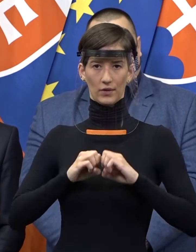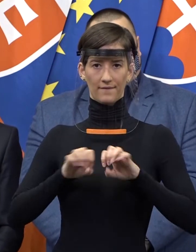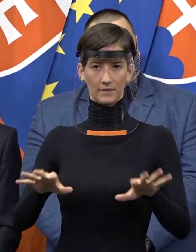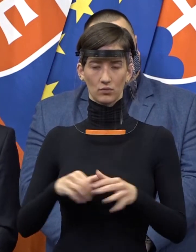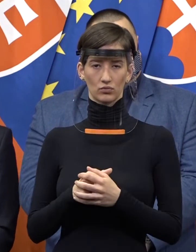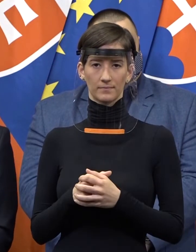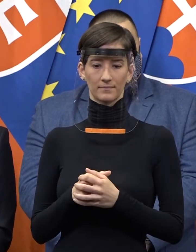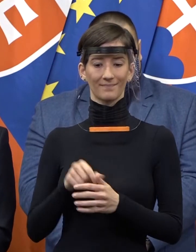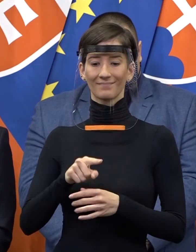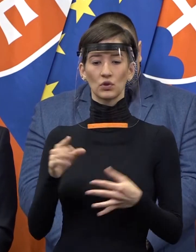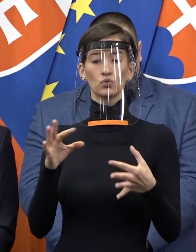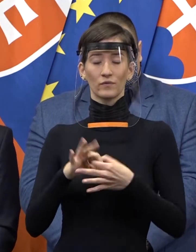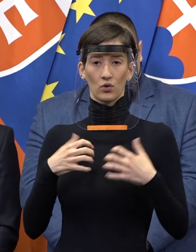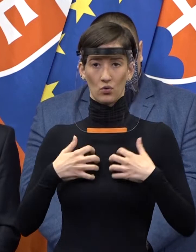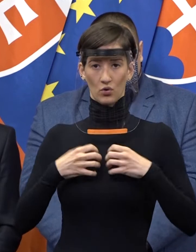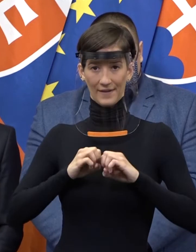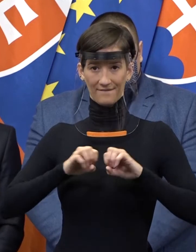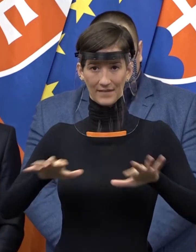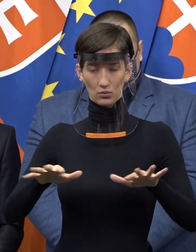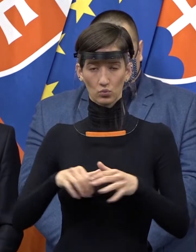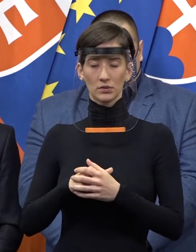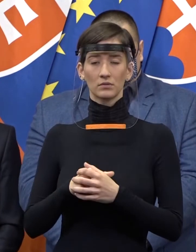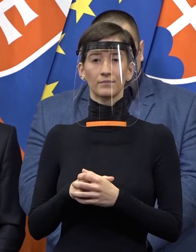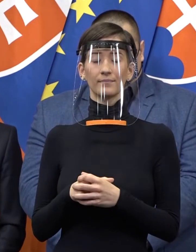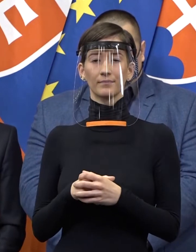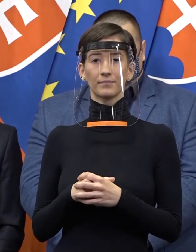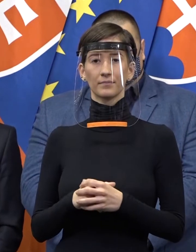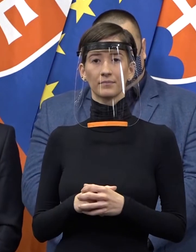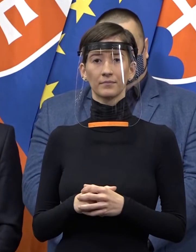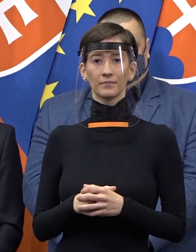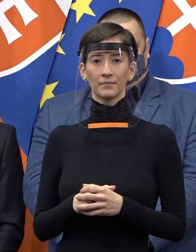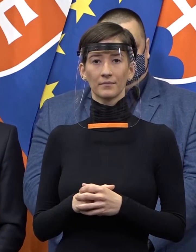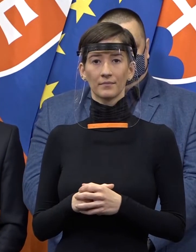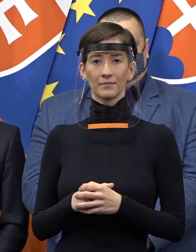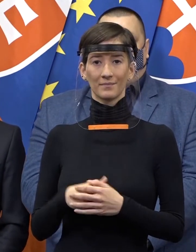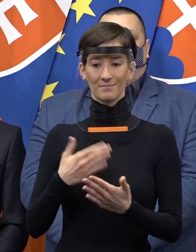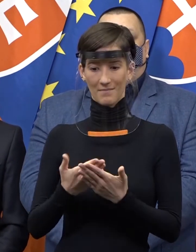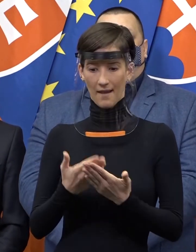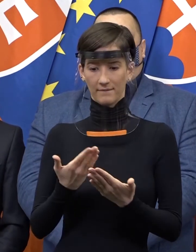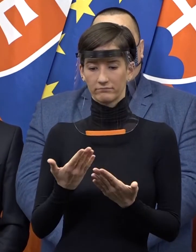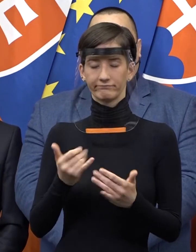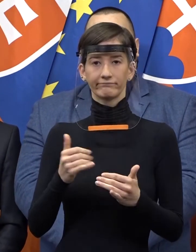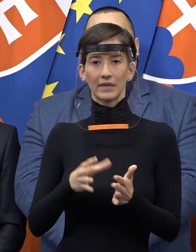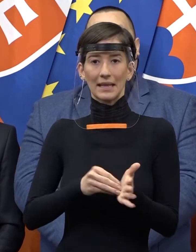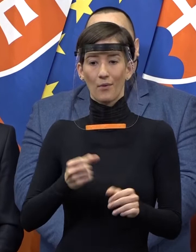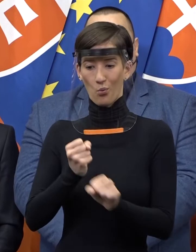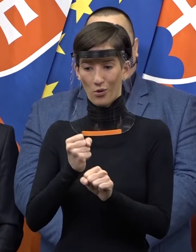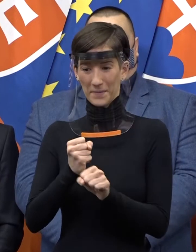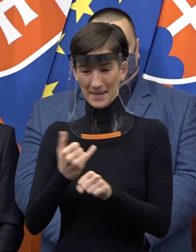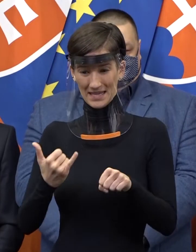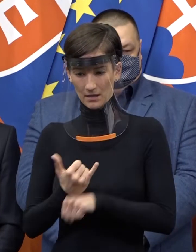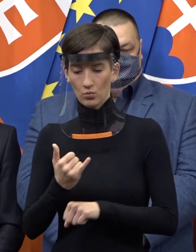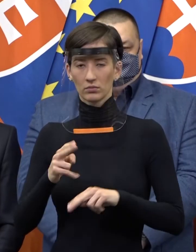tomto ochorení COVID-19 v podstate dôsledky akejkoľvek chyby vidíte približne za 3 týždne začnite